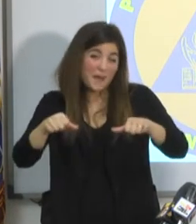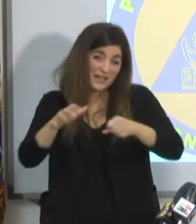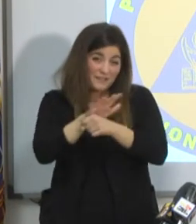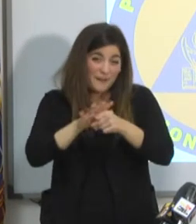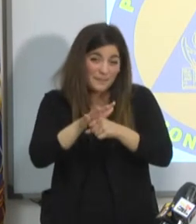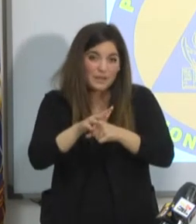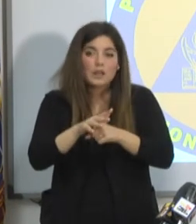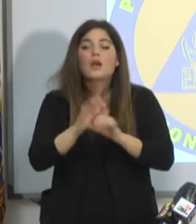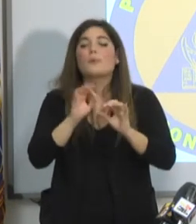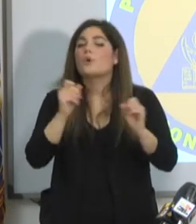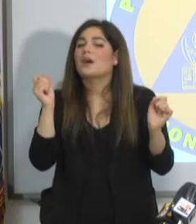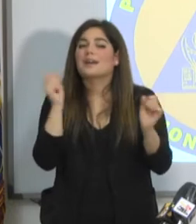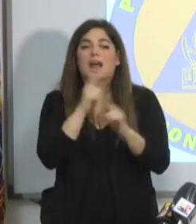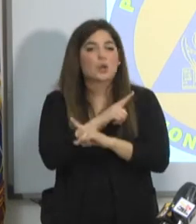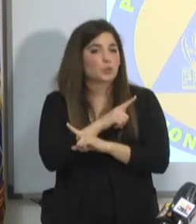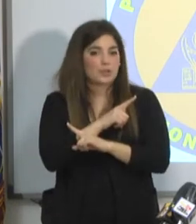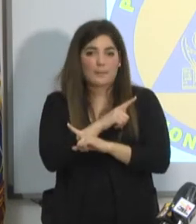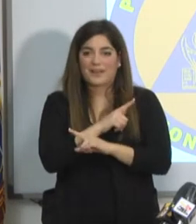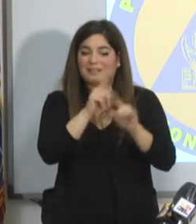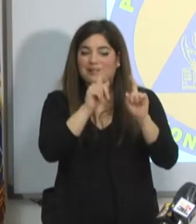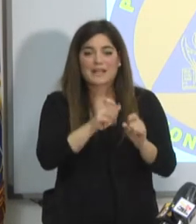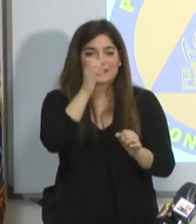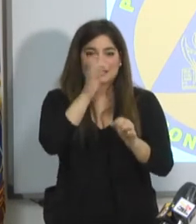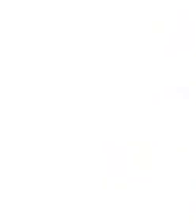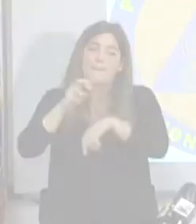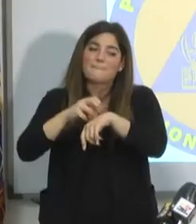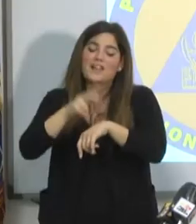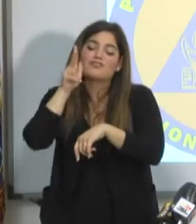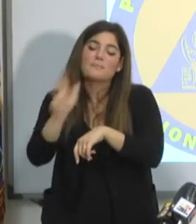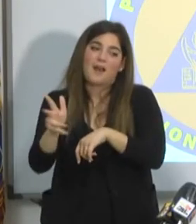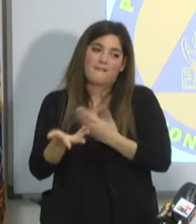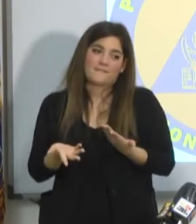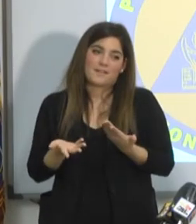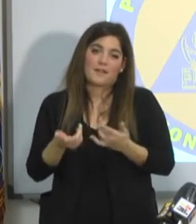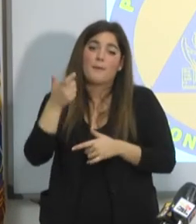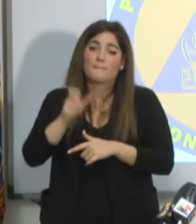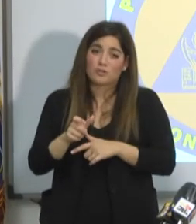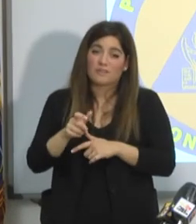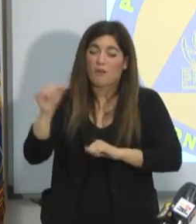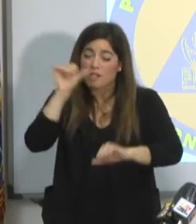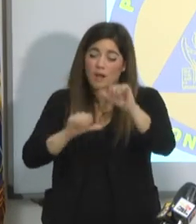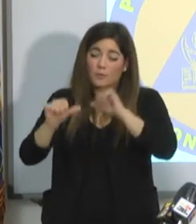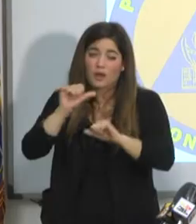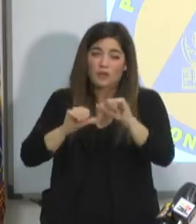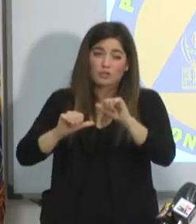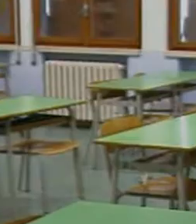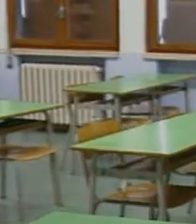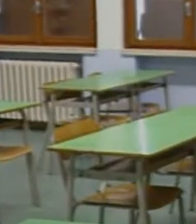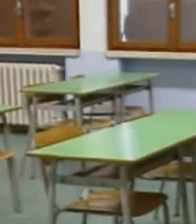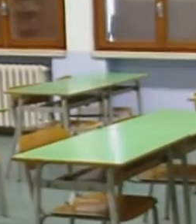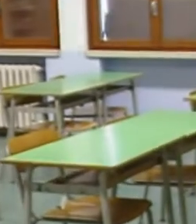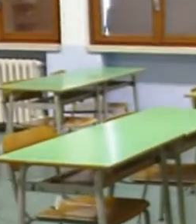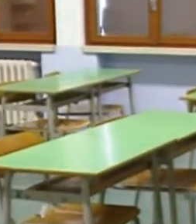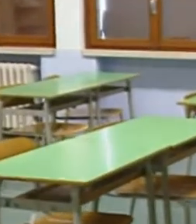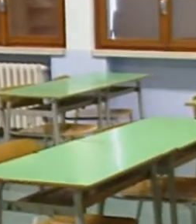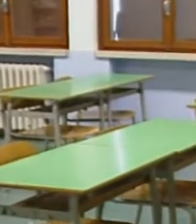la somministrazione di tamponi rapidi ai loro assistiti. Io spero di riuscire a convincerli tutti 3.150.